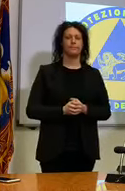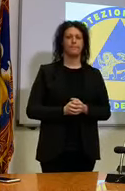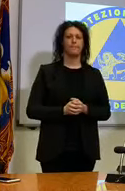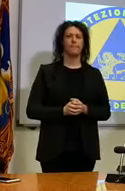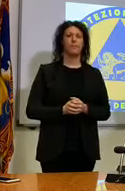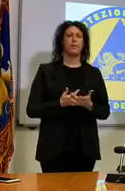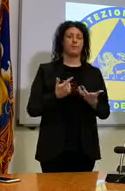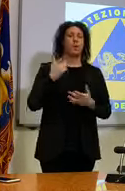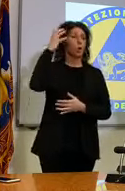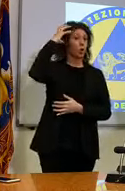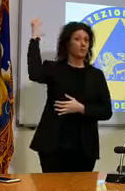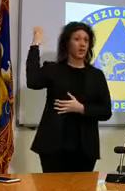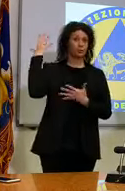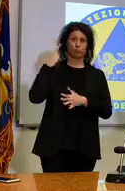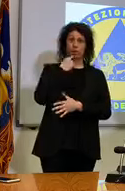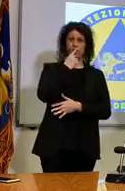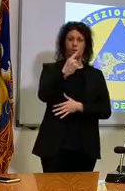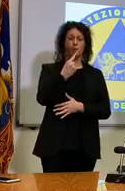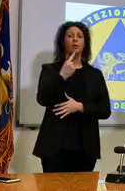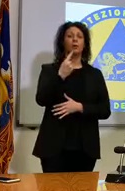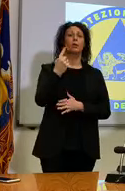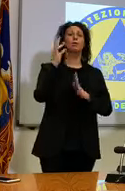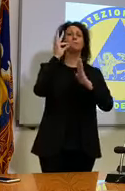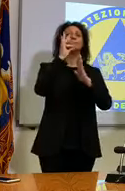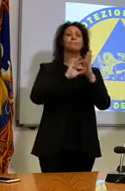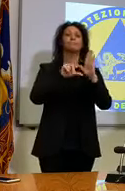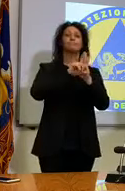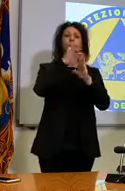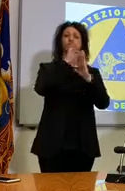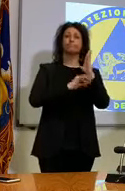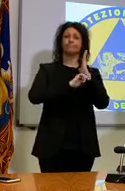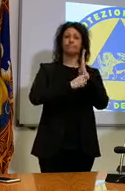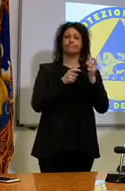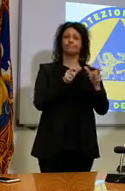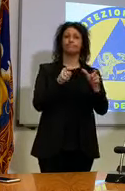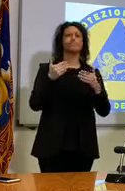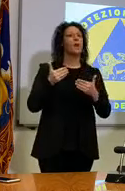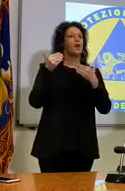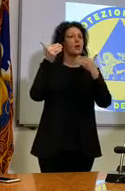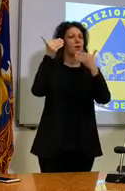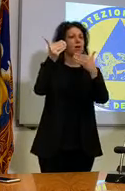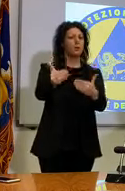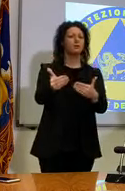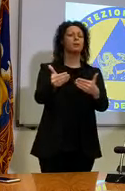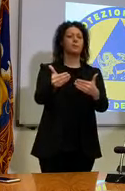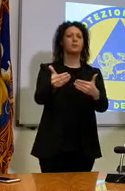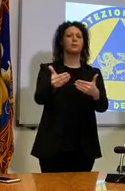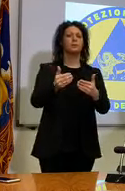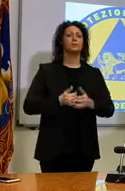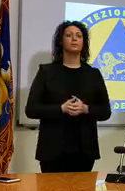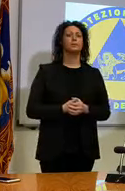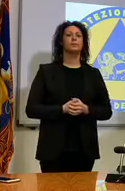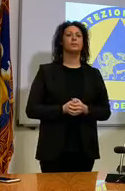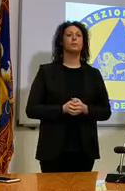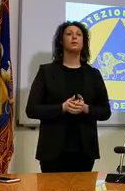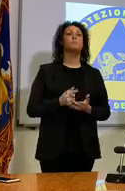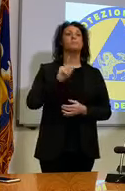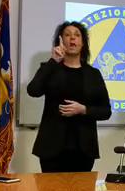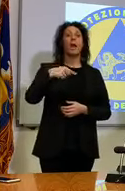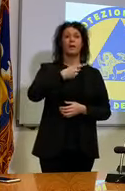comunque il governo ha prorogato i suoi provvedimenti restrittivi, però è pur vero che anche